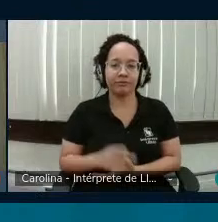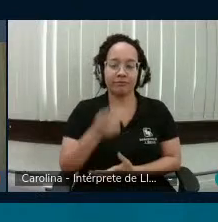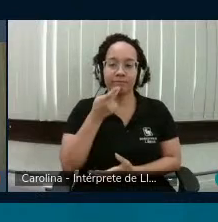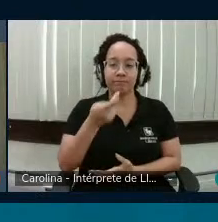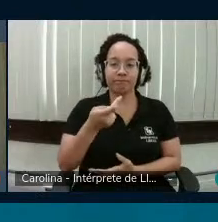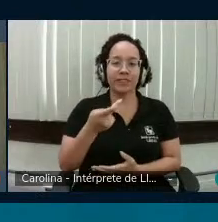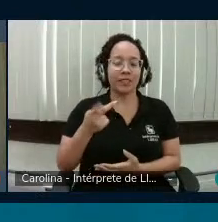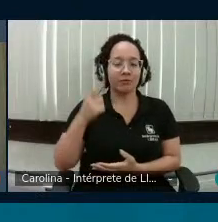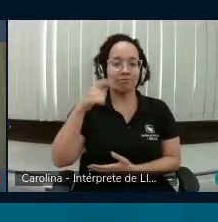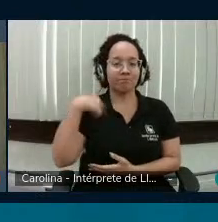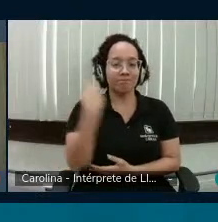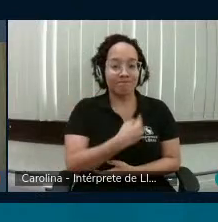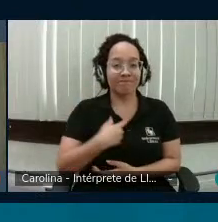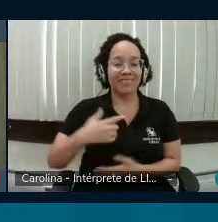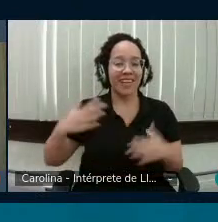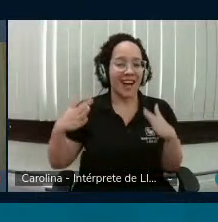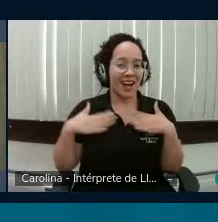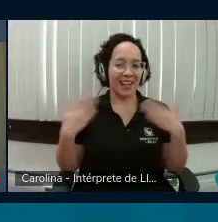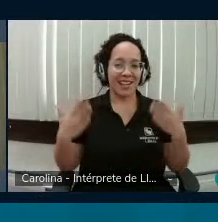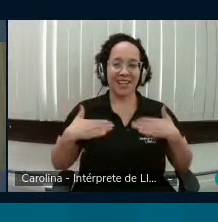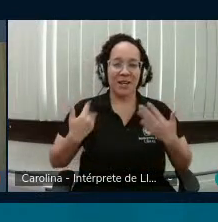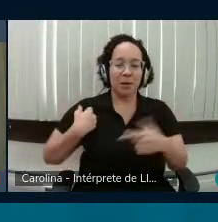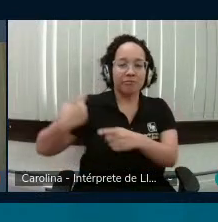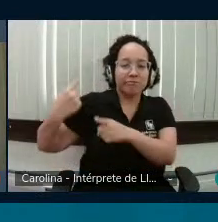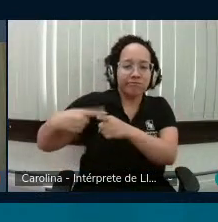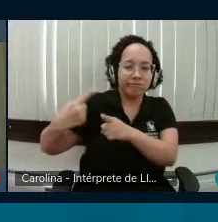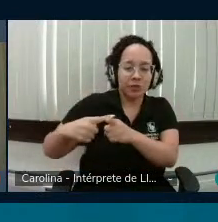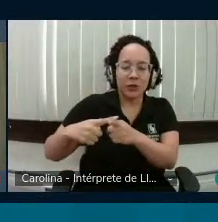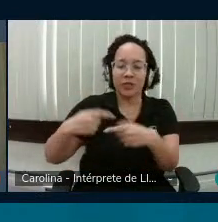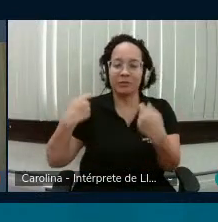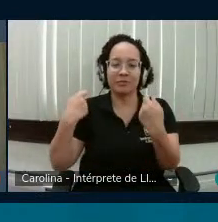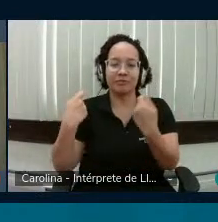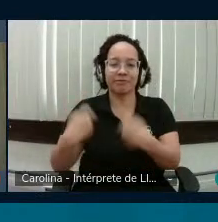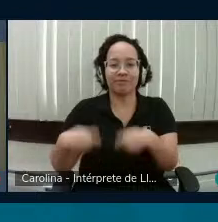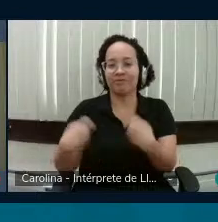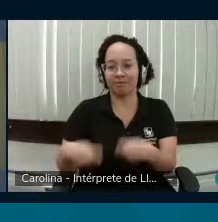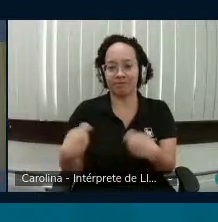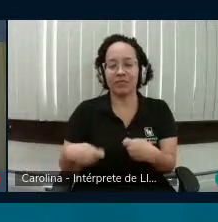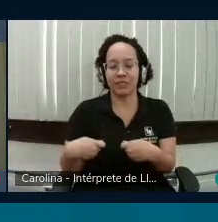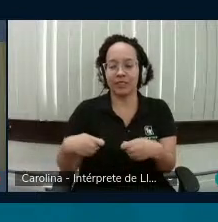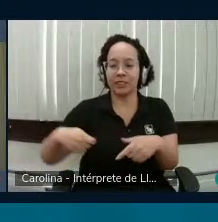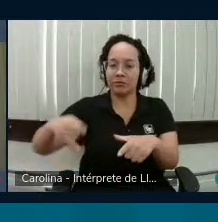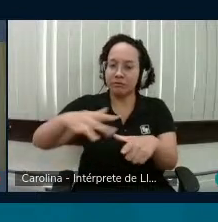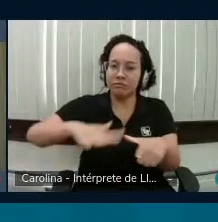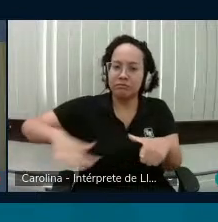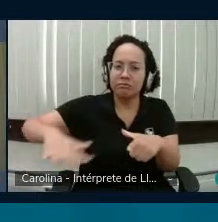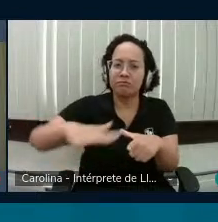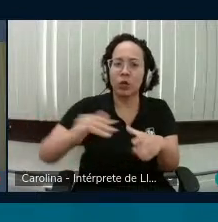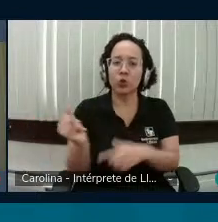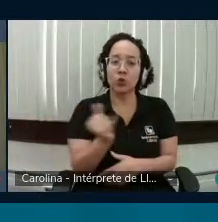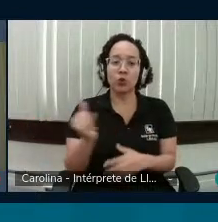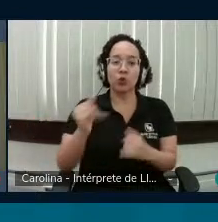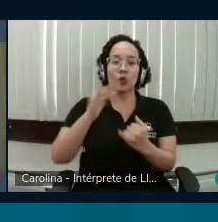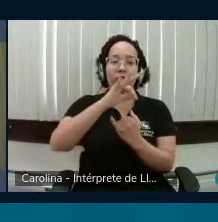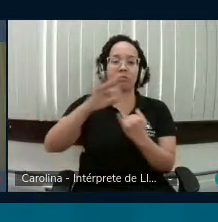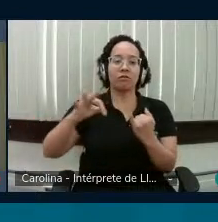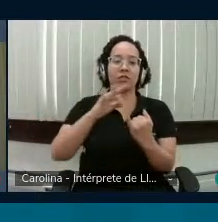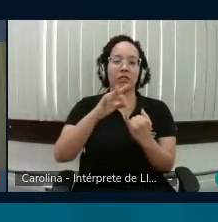da nossa alegria por conta dessa necessidade que nós temos na rede federal de